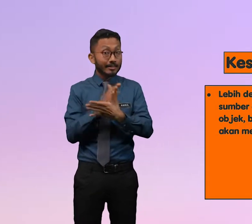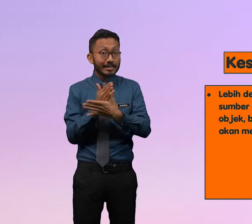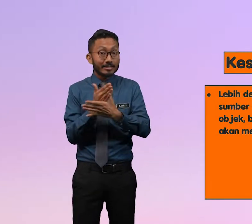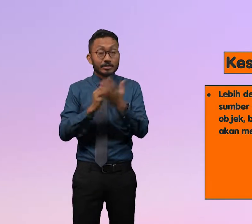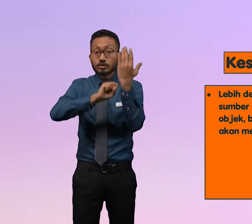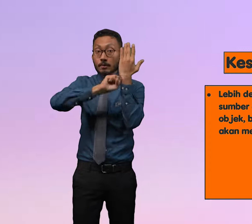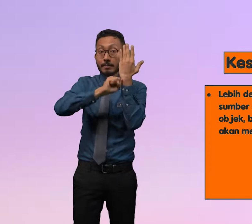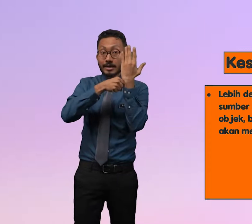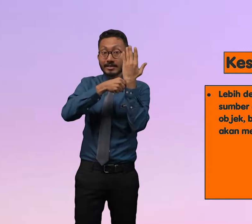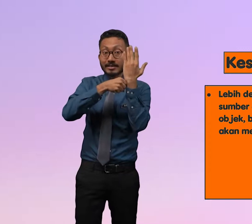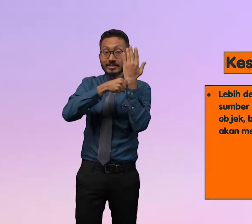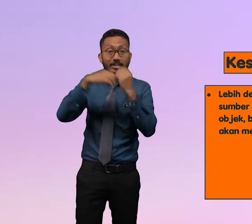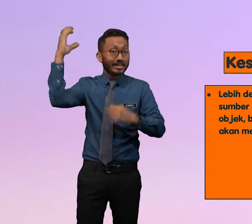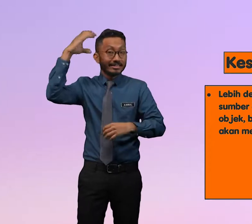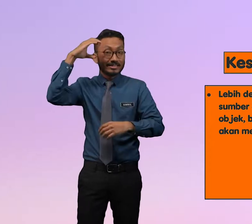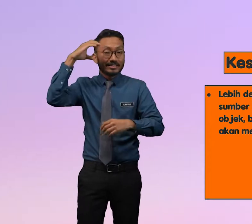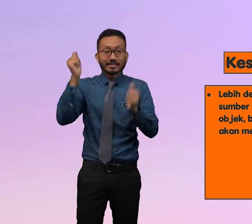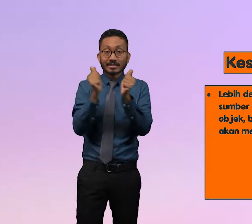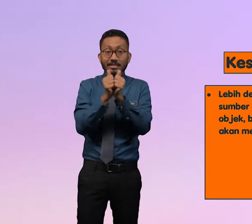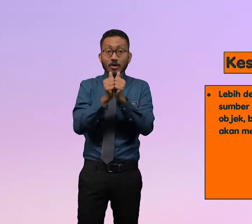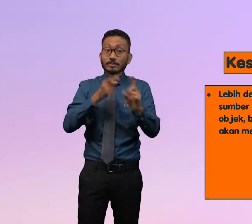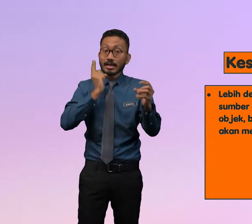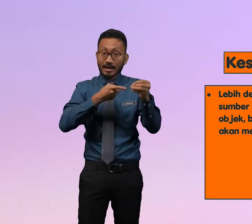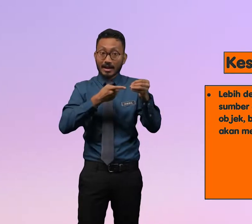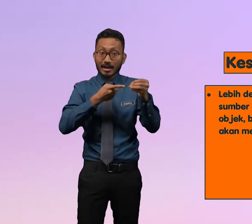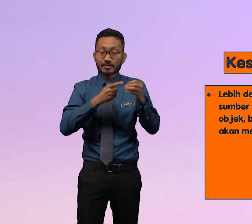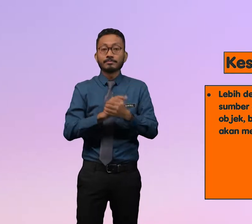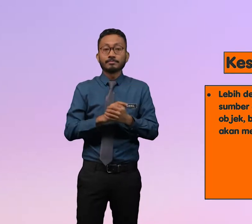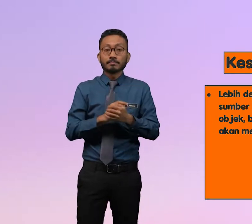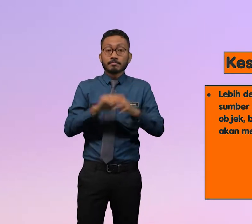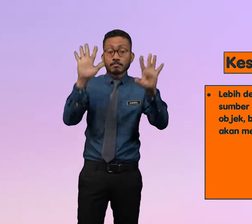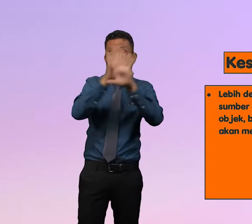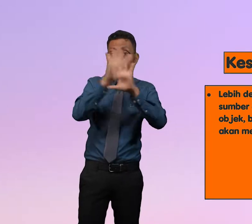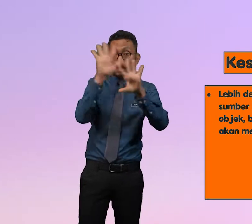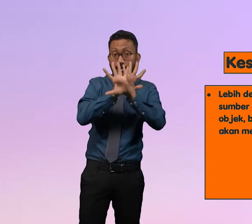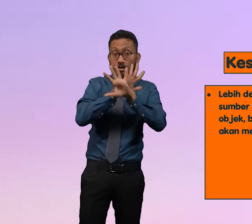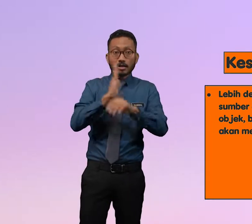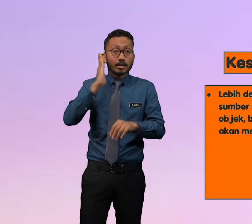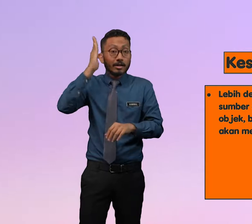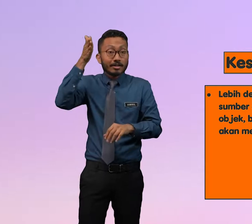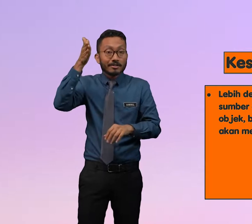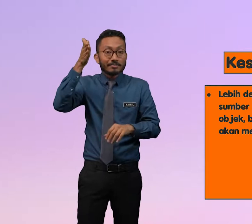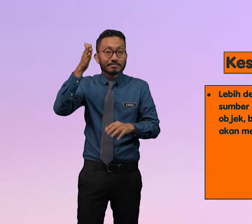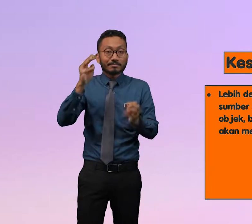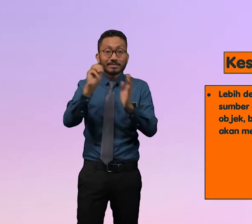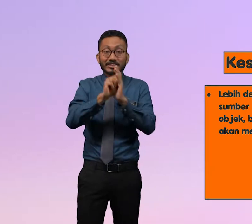antara jumpa cahaya dengan objek. Bayar-bayar akan